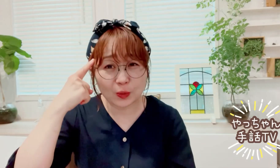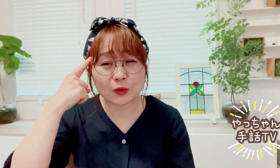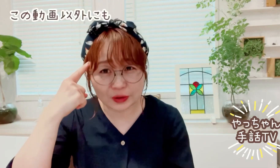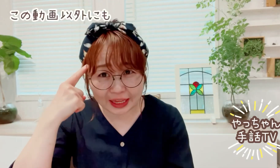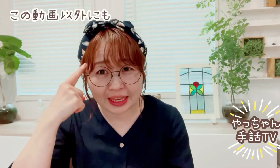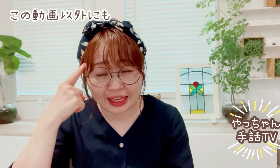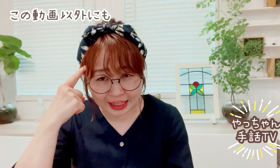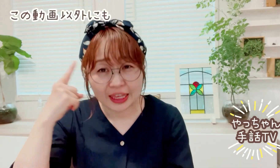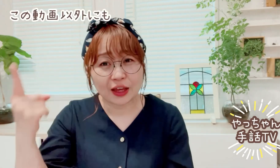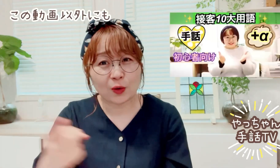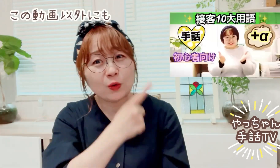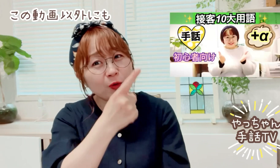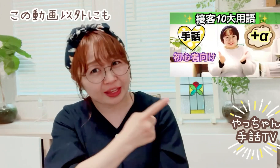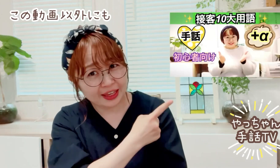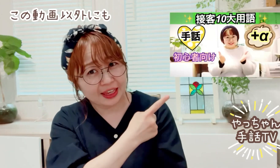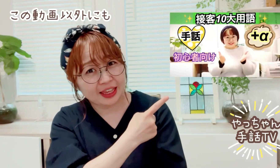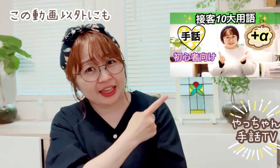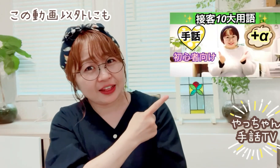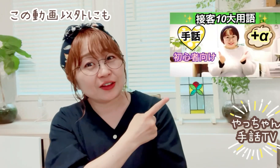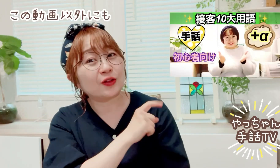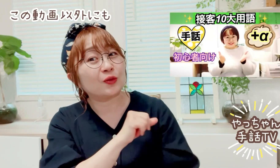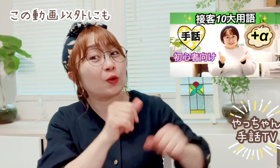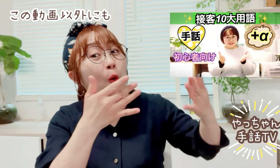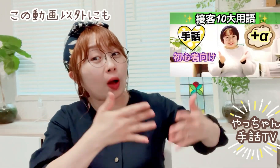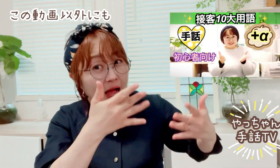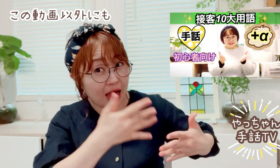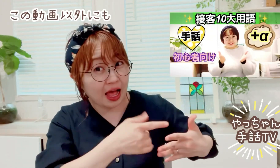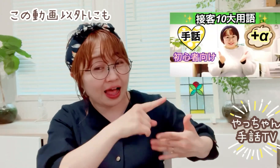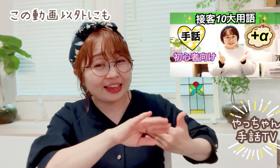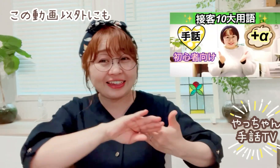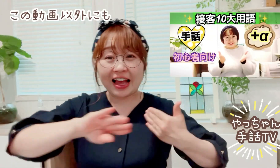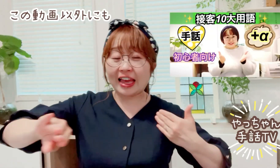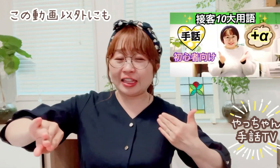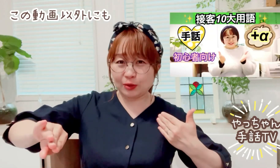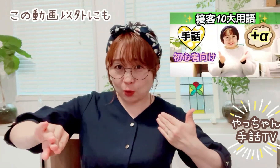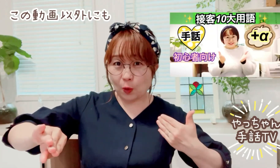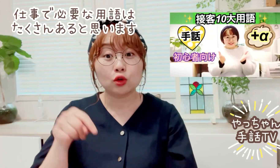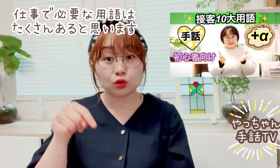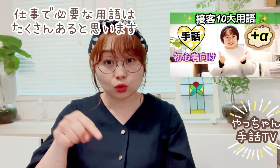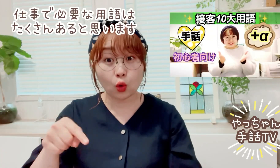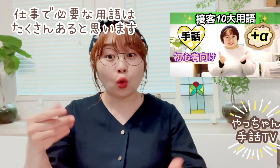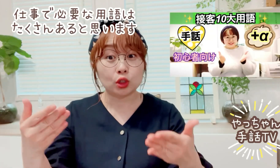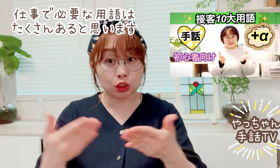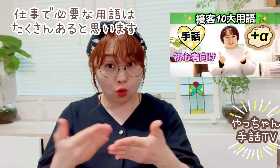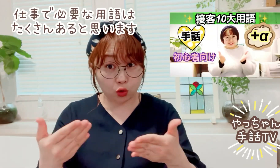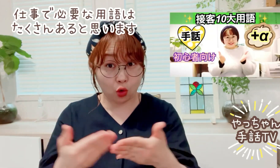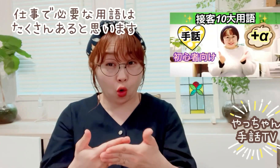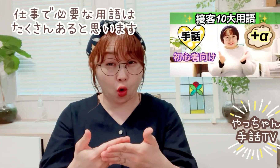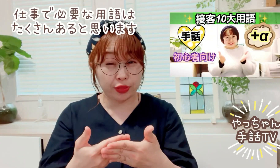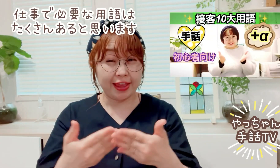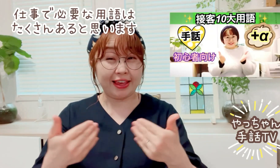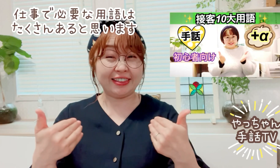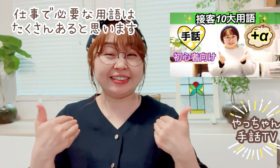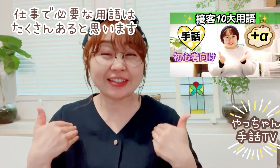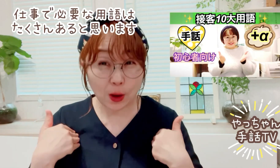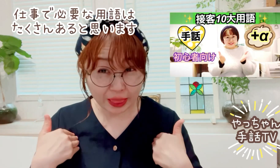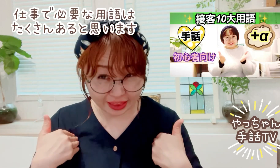うので、このね動画以外にもその仕事で必要な